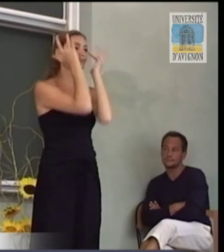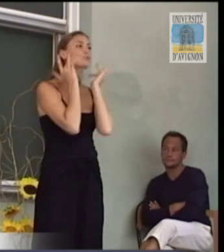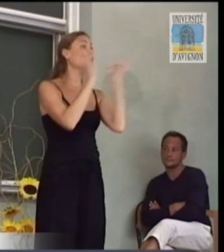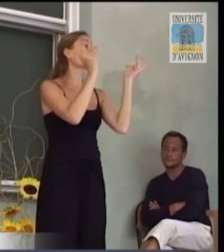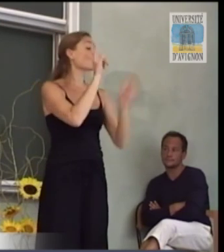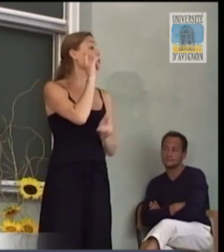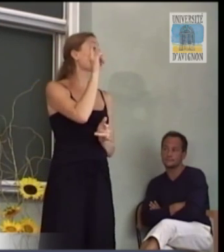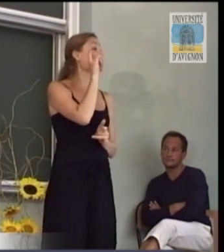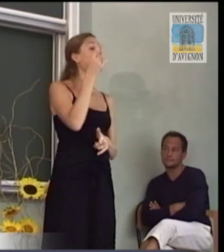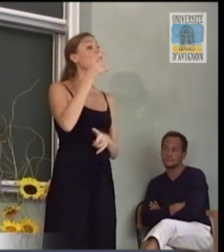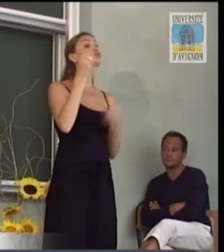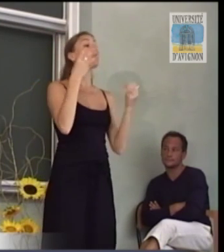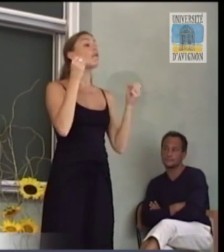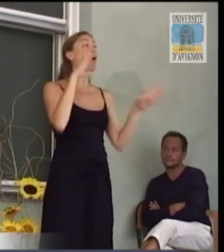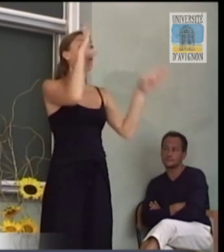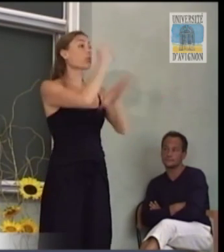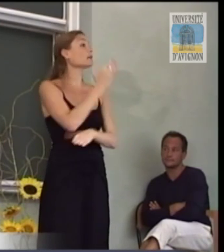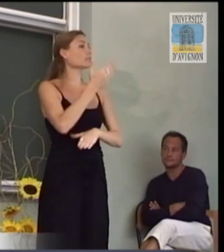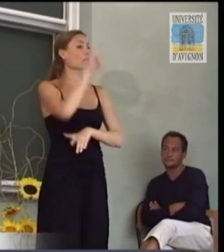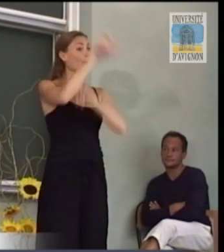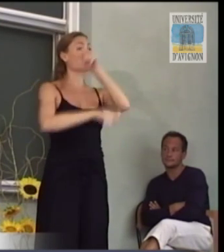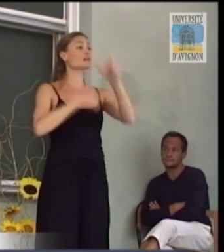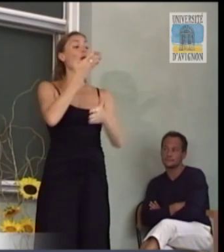ignorent, c'est le vieillissement de la population qui va